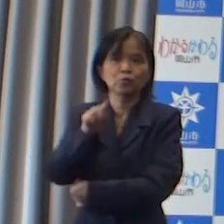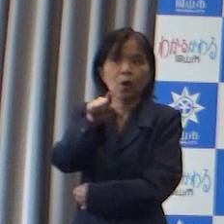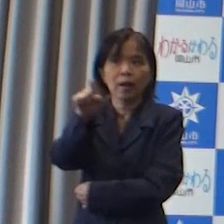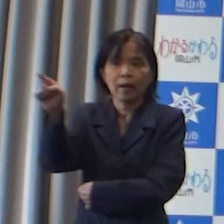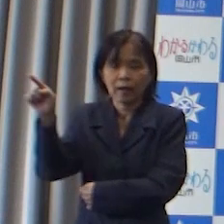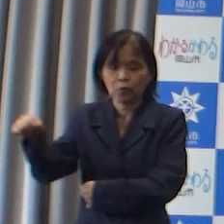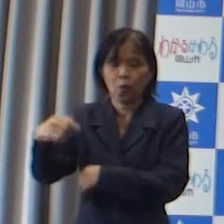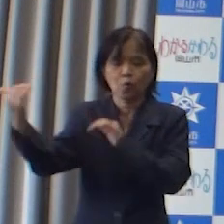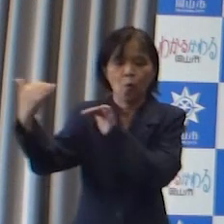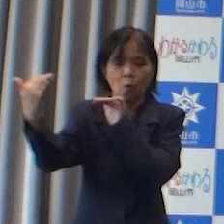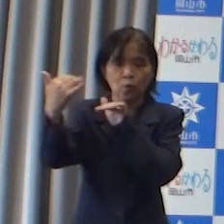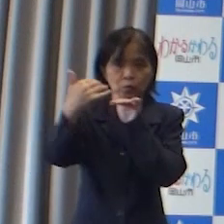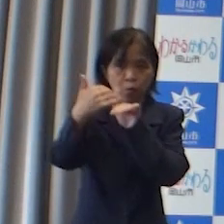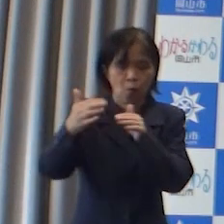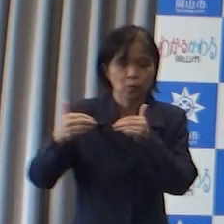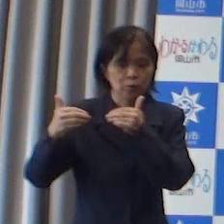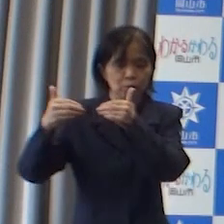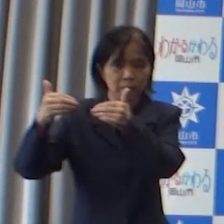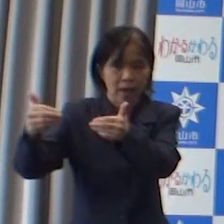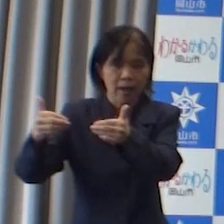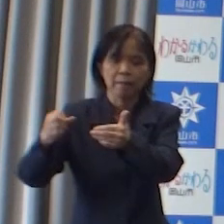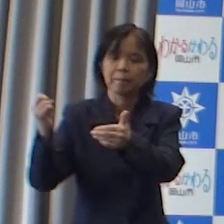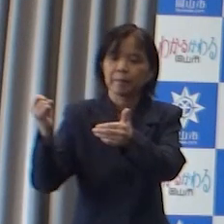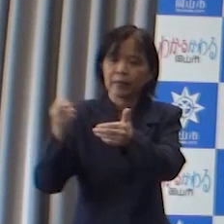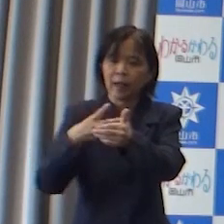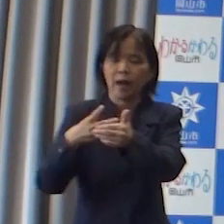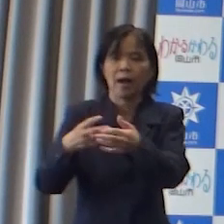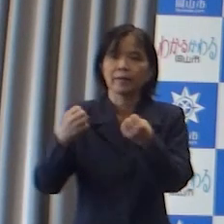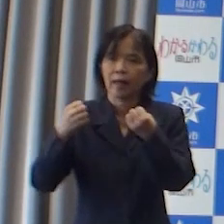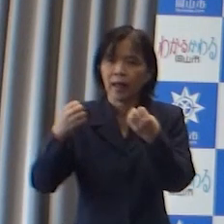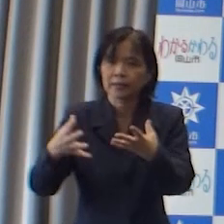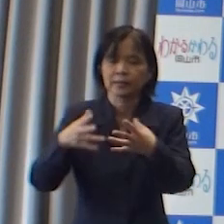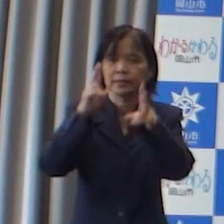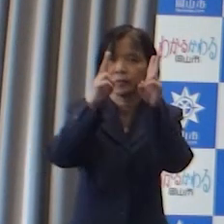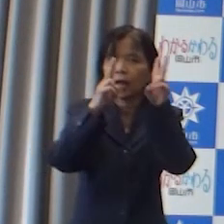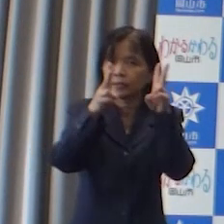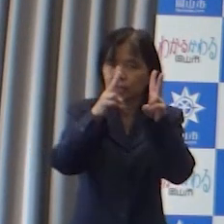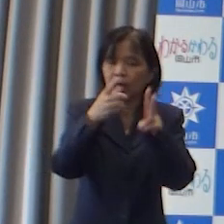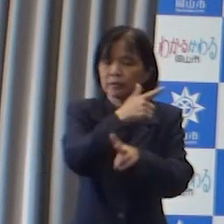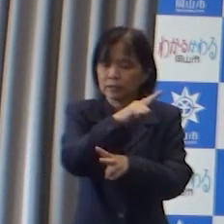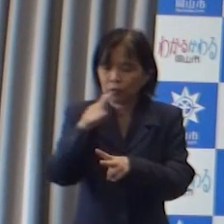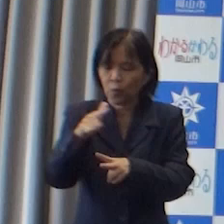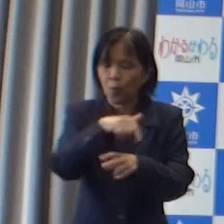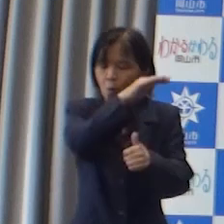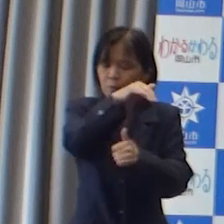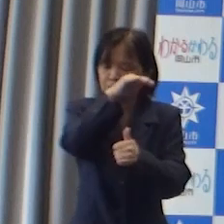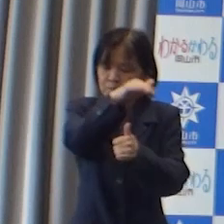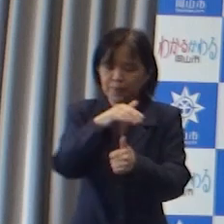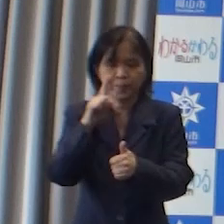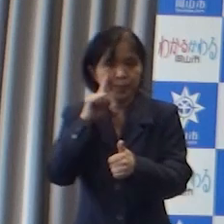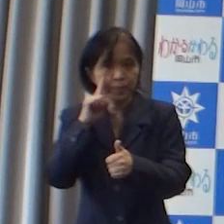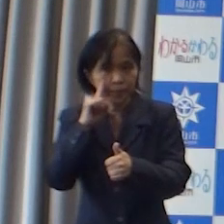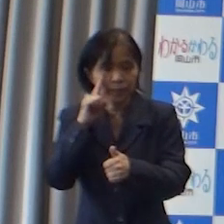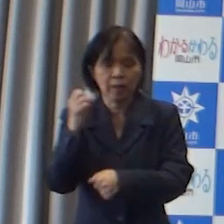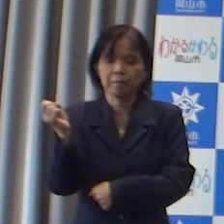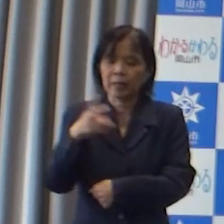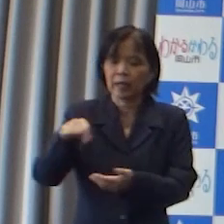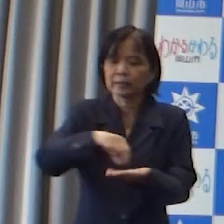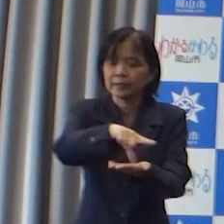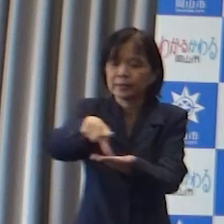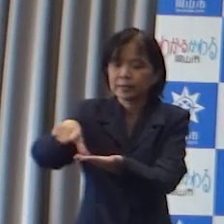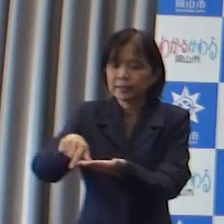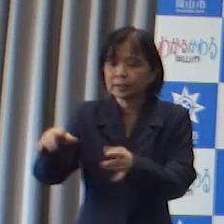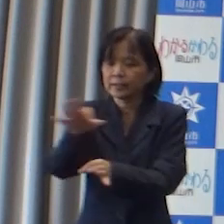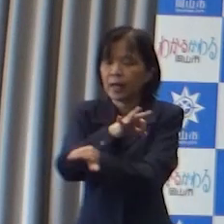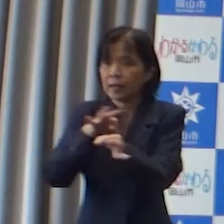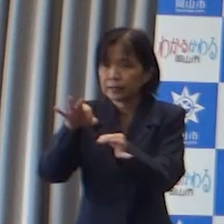との交渉を進めるとともに、新たにさまざまな企業との接触を試み、地域経済の